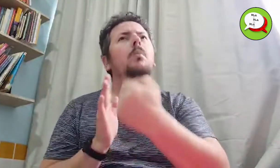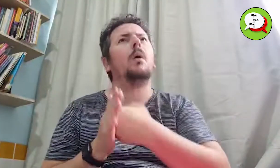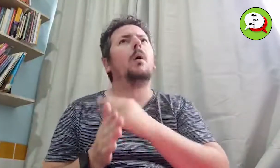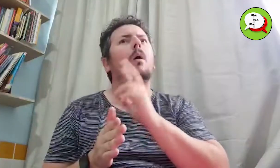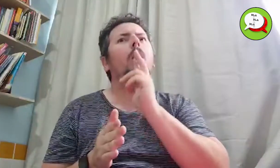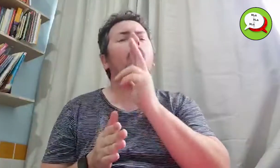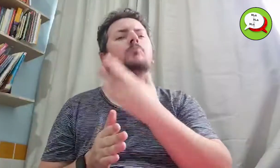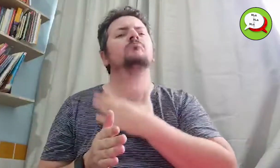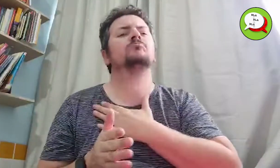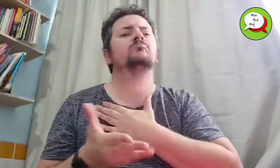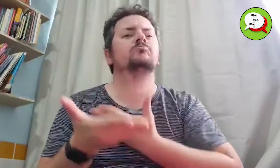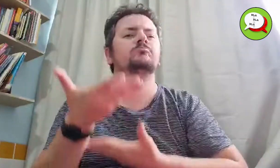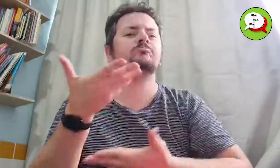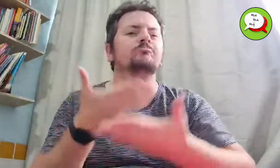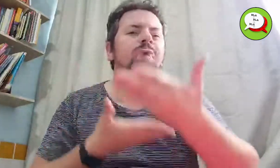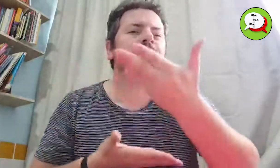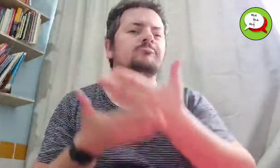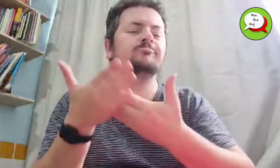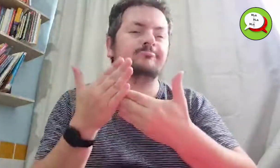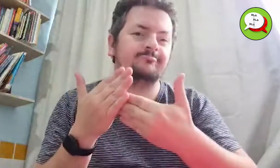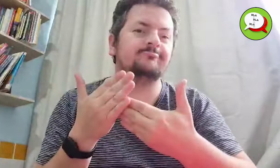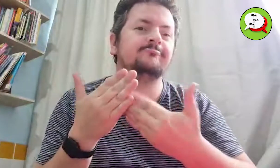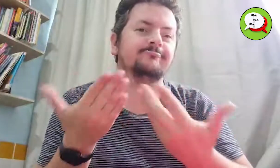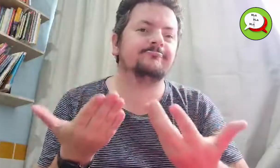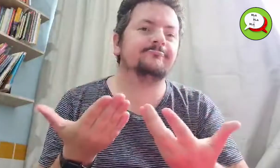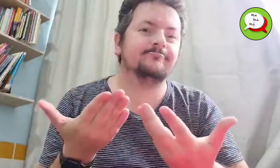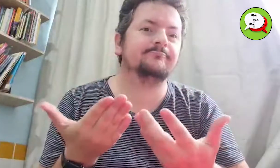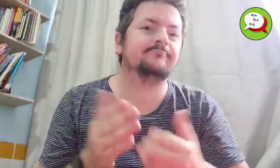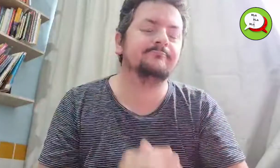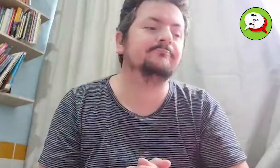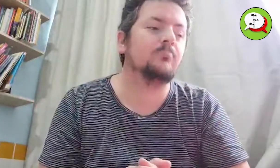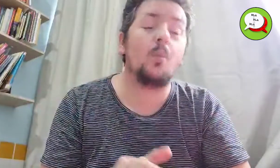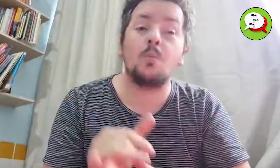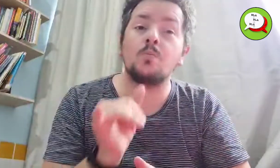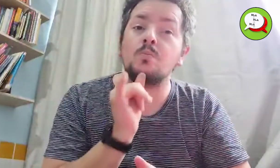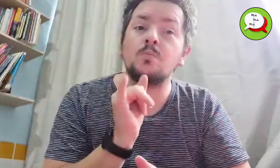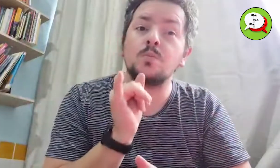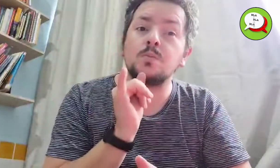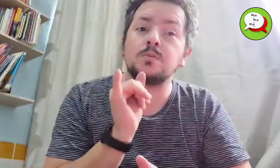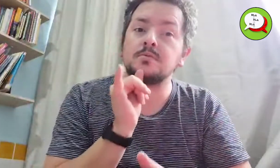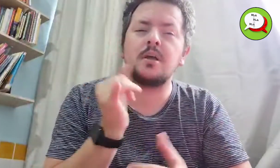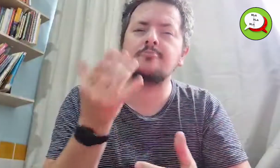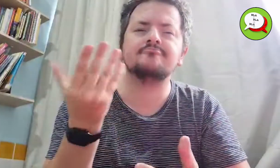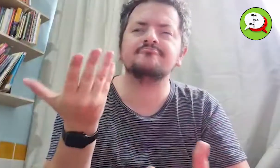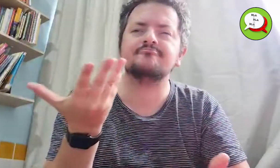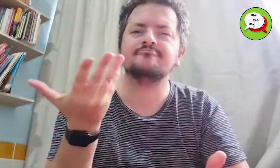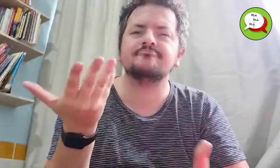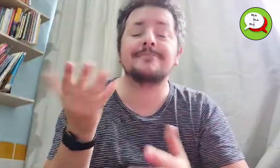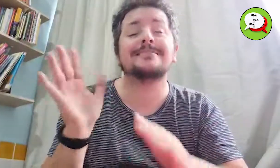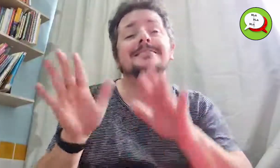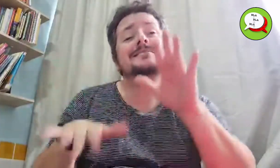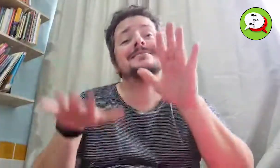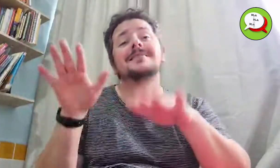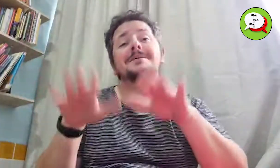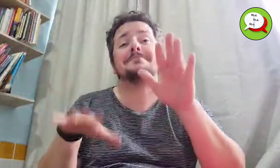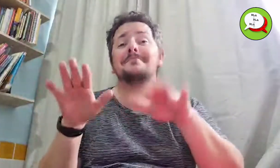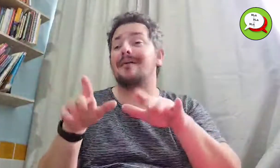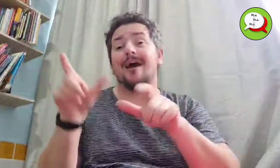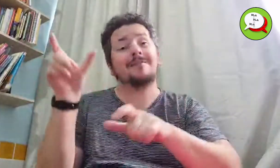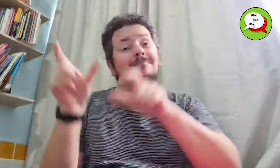ele nunca consegue te responder, se ele não tem a interação, por exemplo, aí é uma estratégia que você